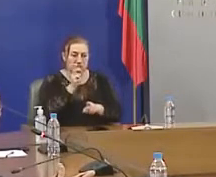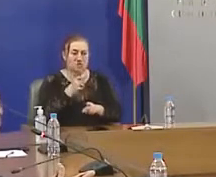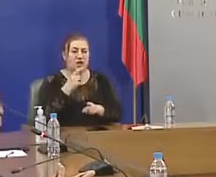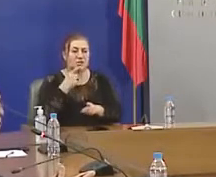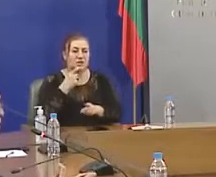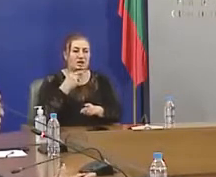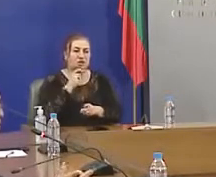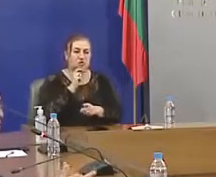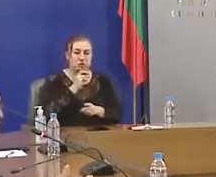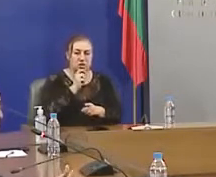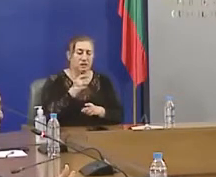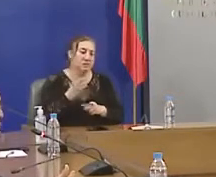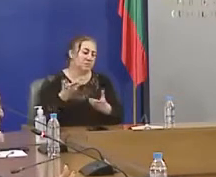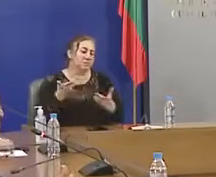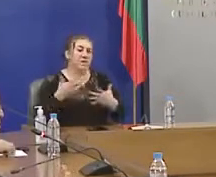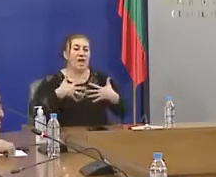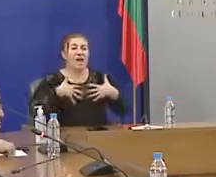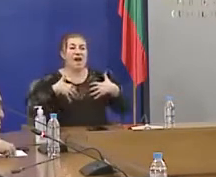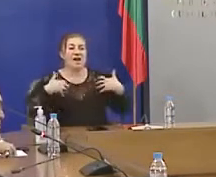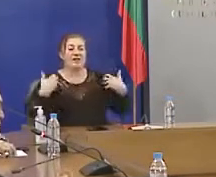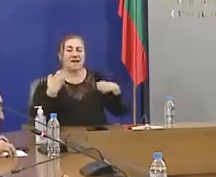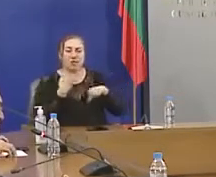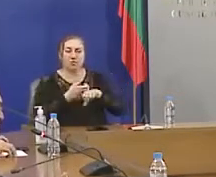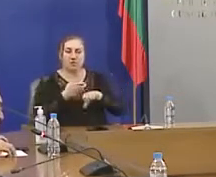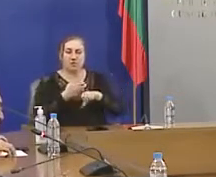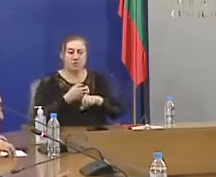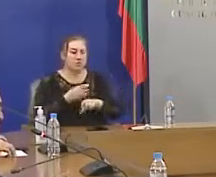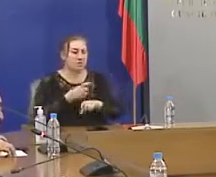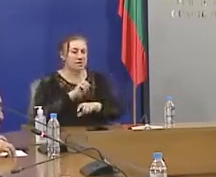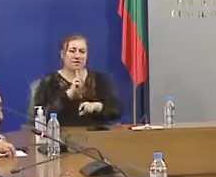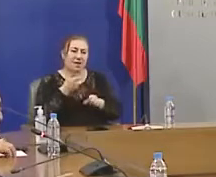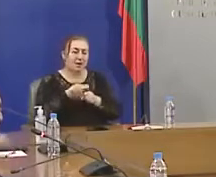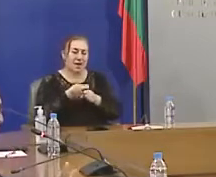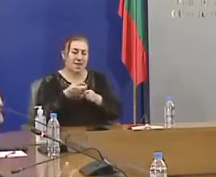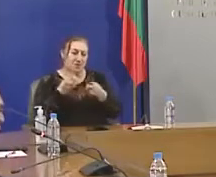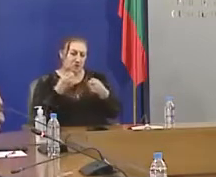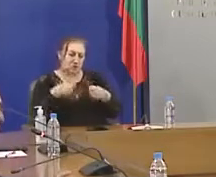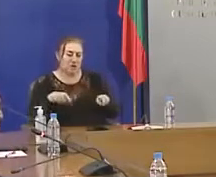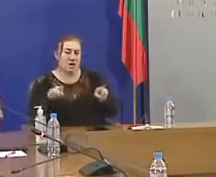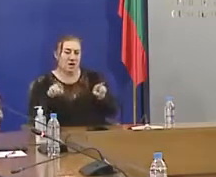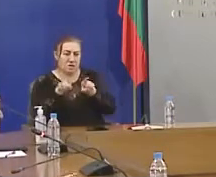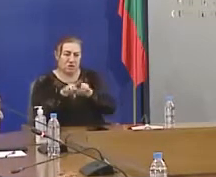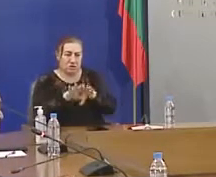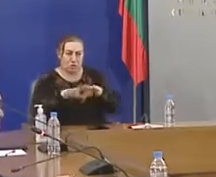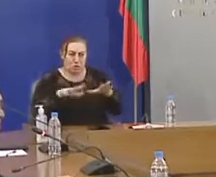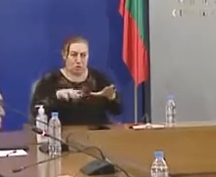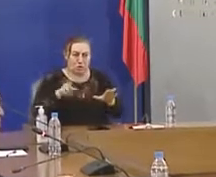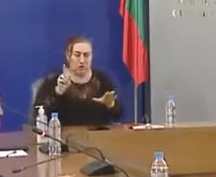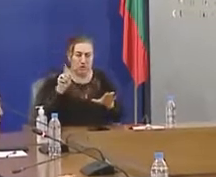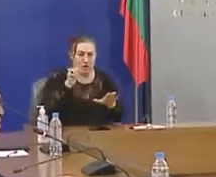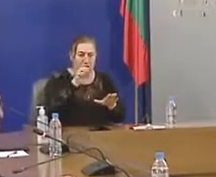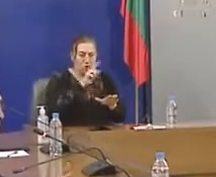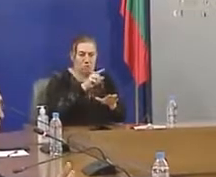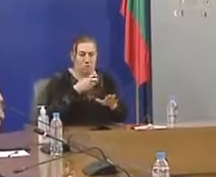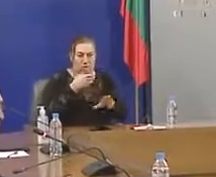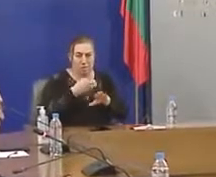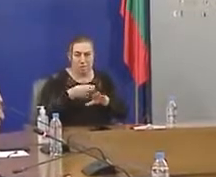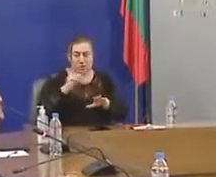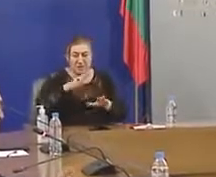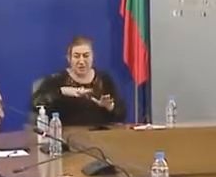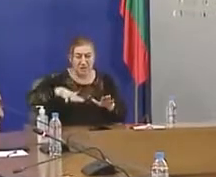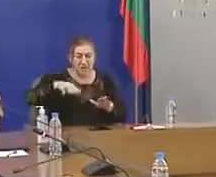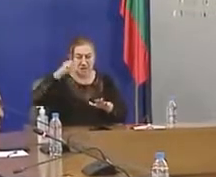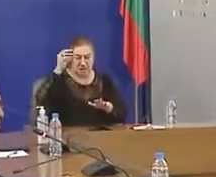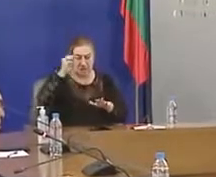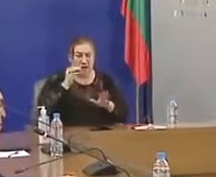прави изключение от ситуацията, която е в страната. Мога да кажа, че към момента